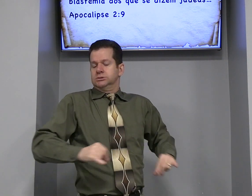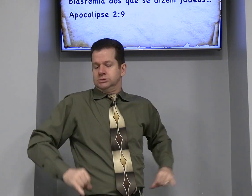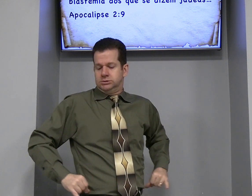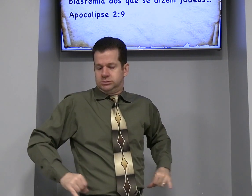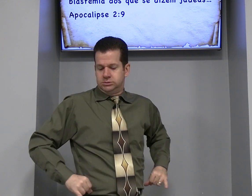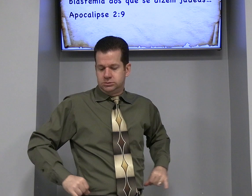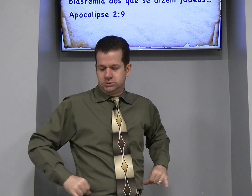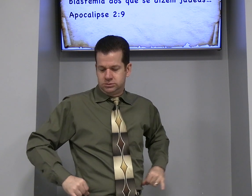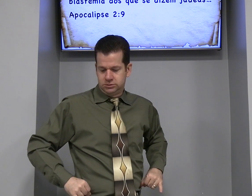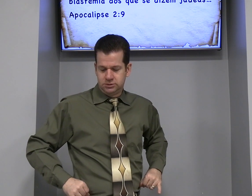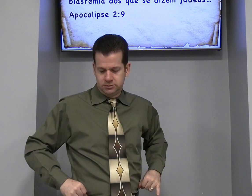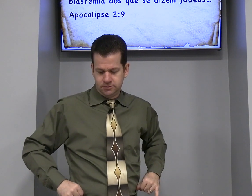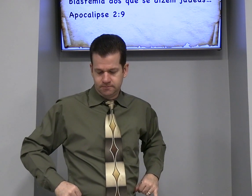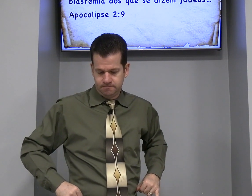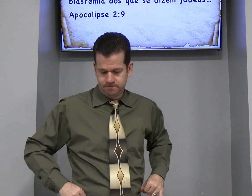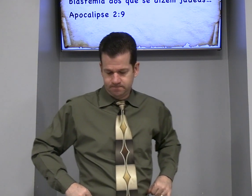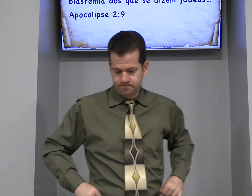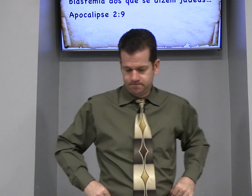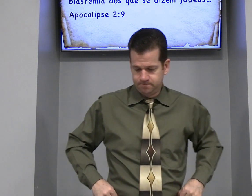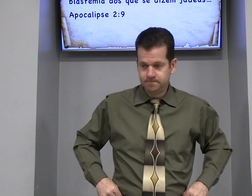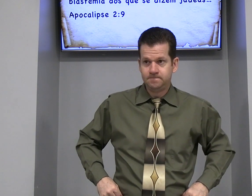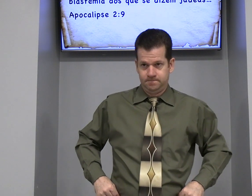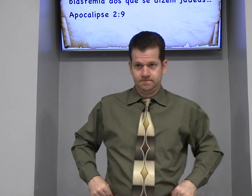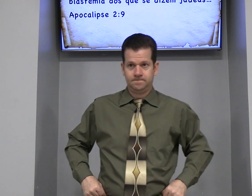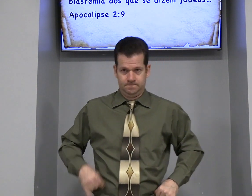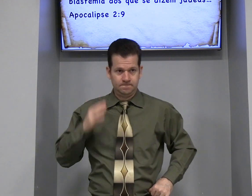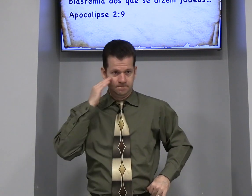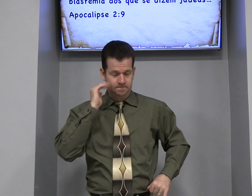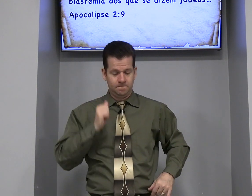zombavam muito e eles sofriam bastante.